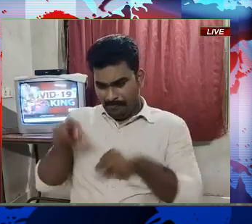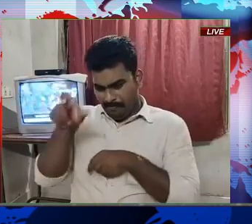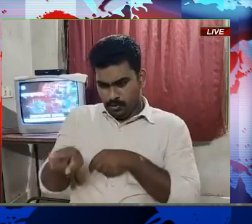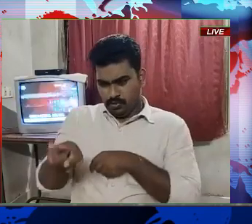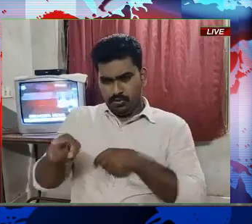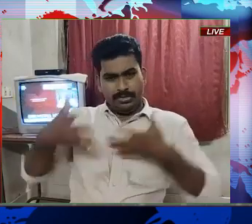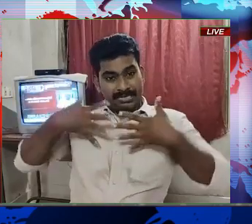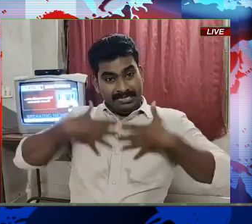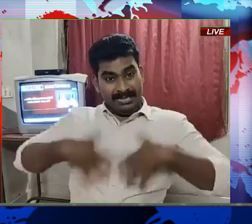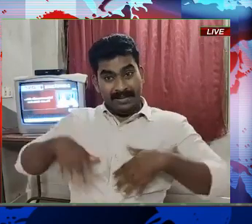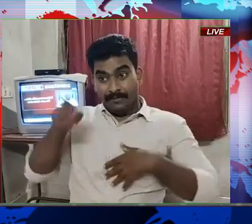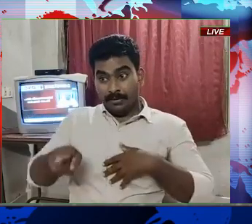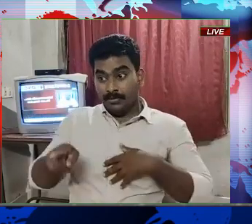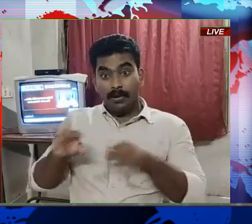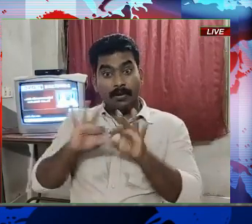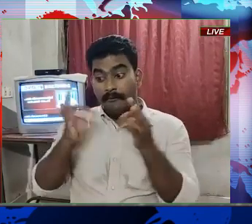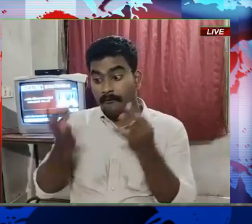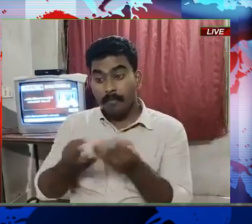മദ്യാസക്തിയിൽ നിന്ന്